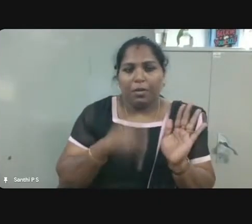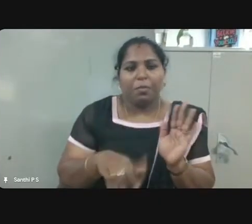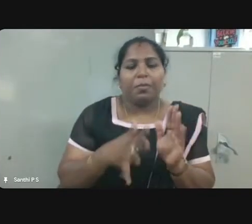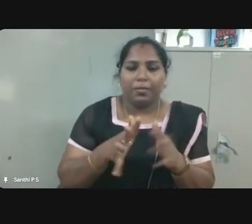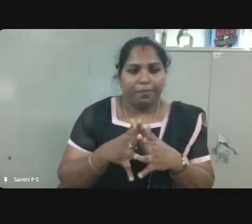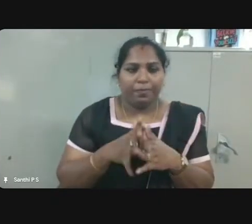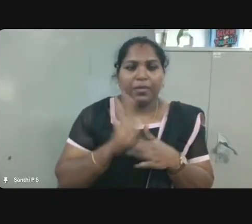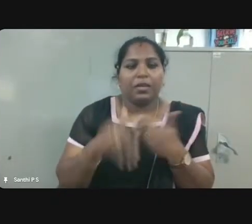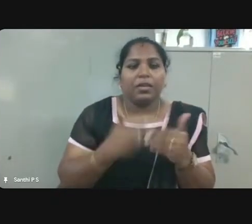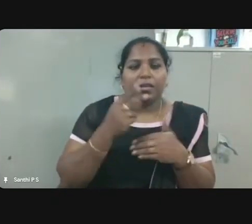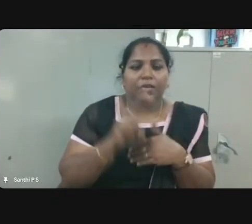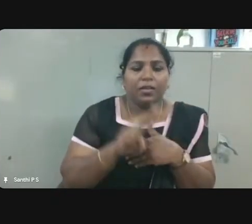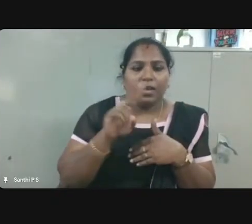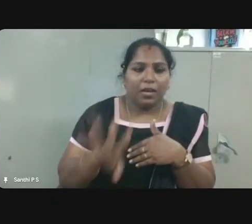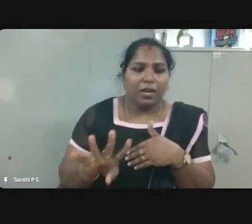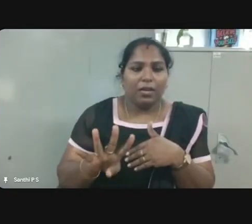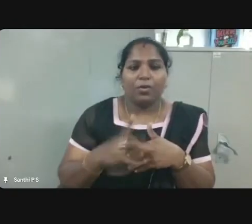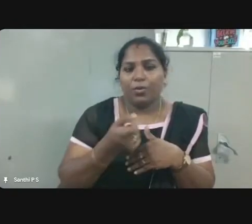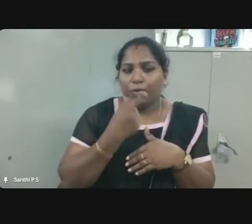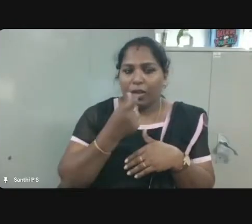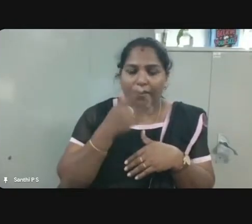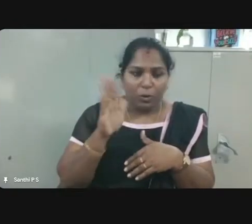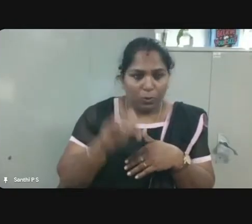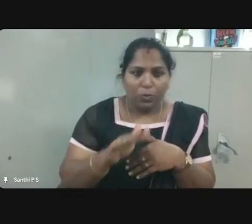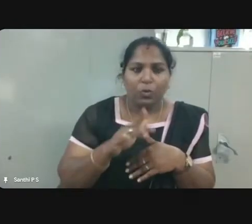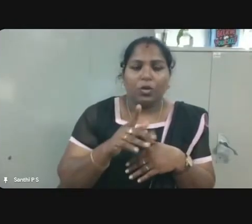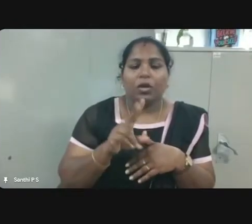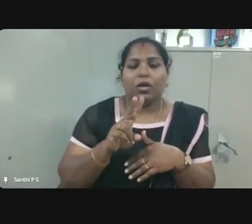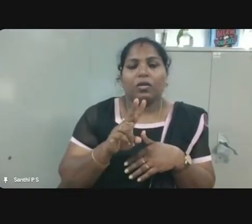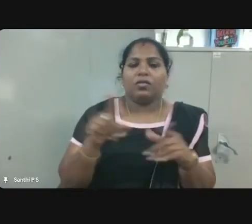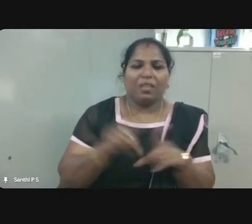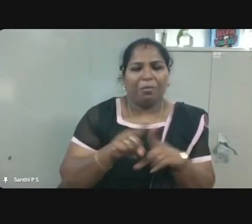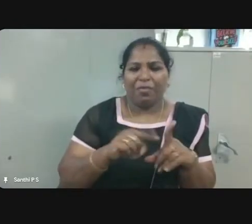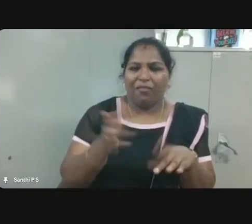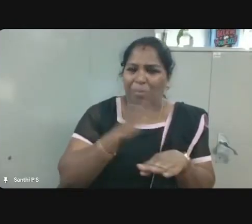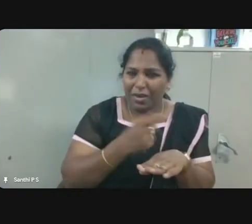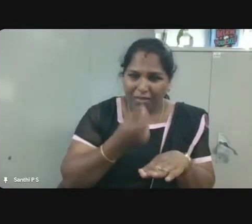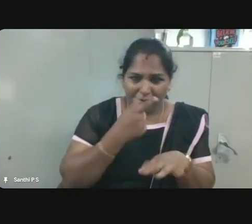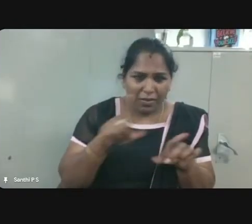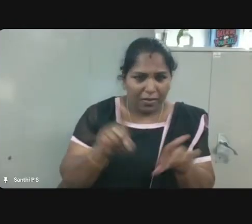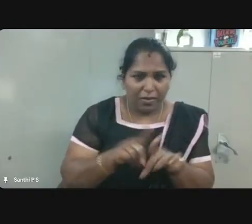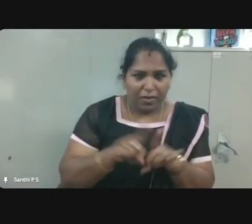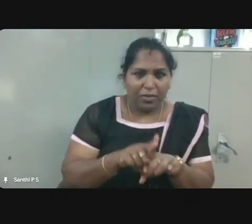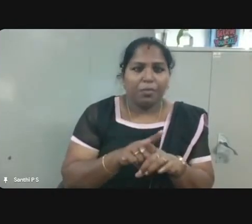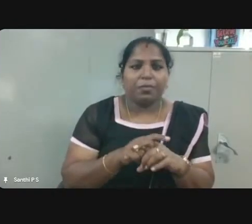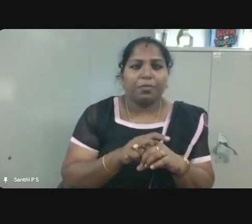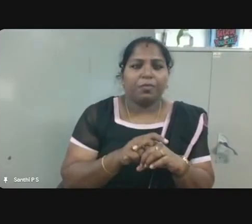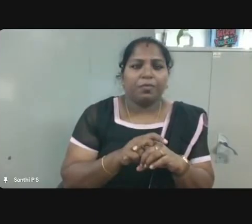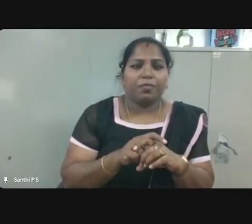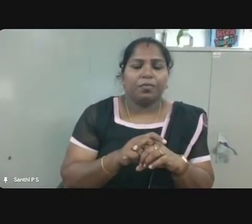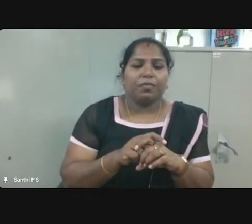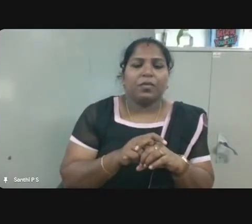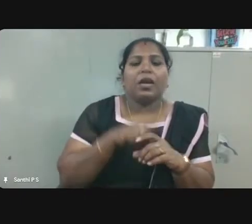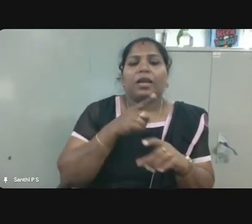പിന്നെ 24 ഒരു ഗുളിക വന്നിട്ടുണ്ട്. ഈ ഗുളിക നമ്മുടെ പ്രെഡ്നിസോലോൺ പോലെ തന്നെയുള്ള ഒരു ഗുളികയാണ്. ഇതിന്റെ സിറപ്പും